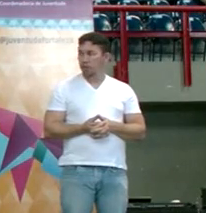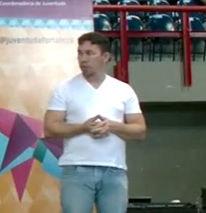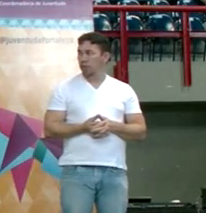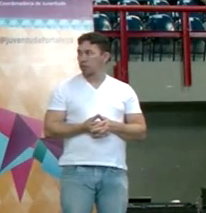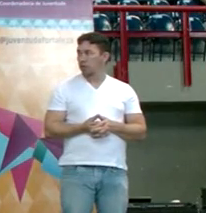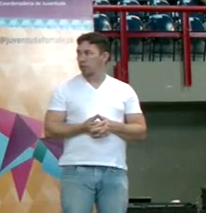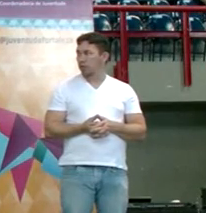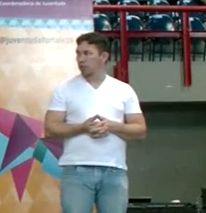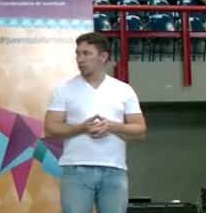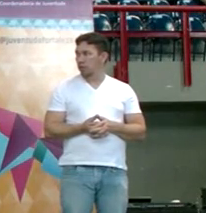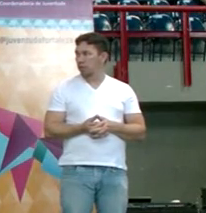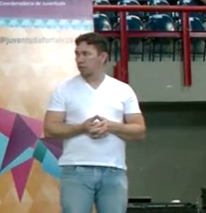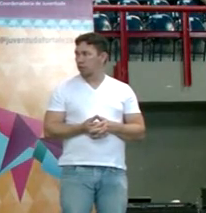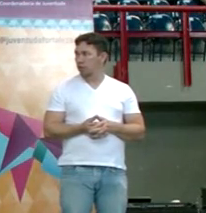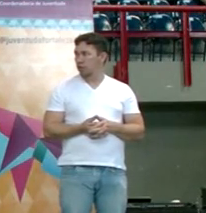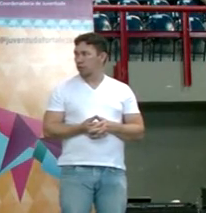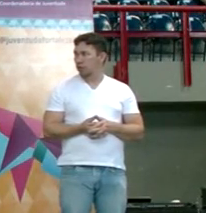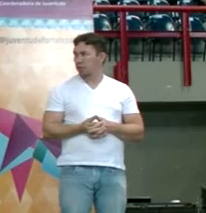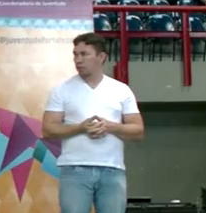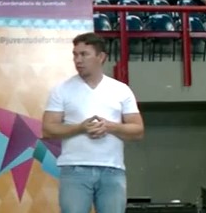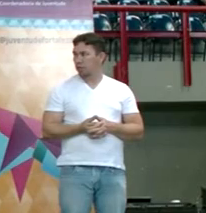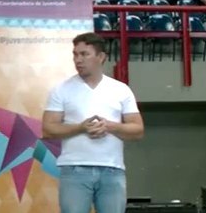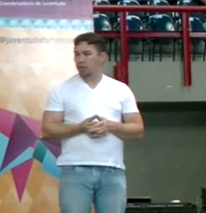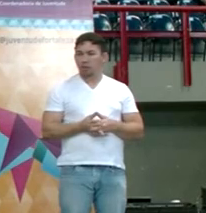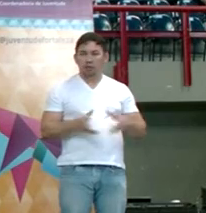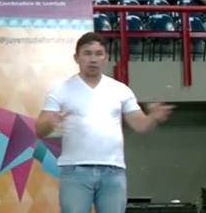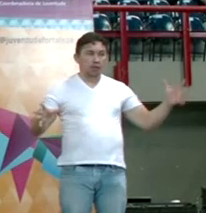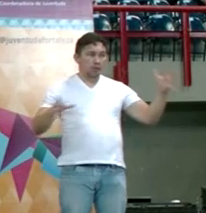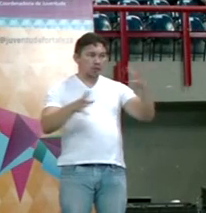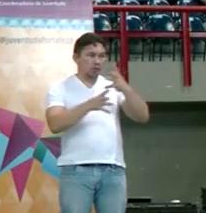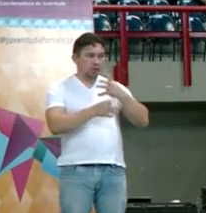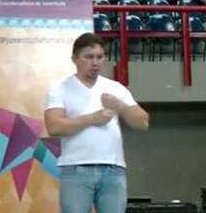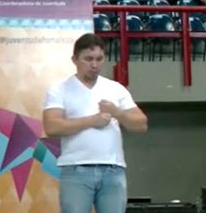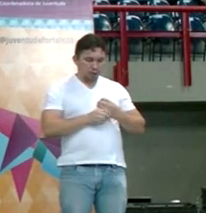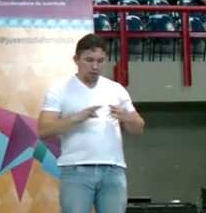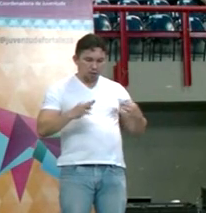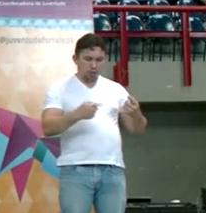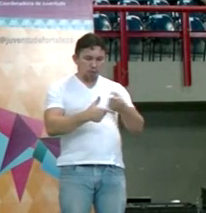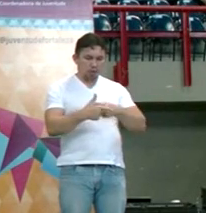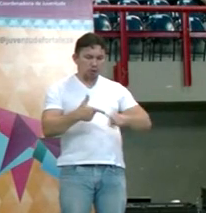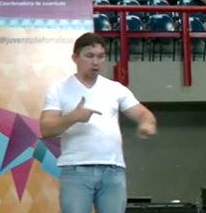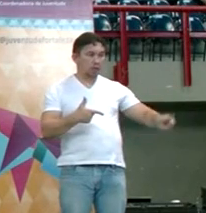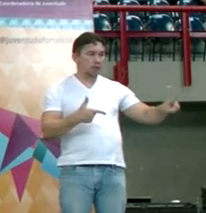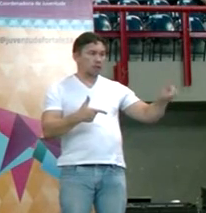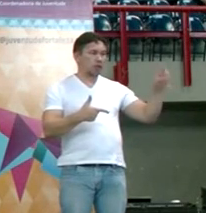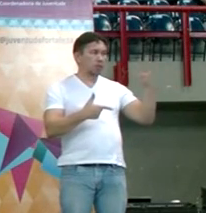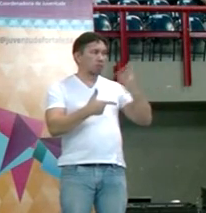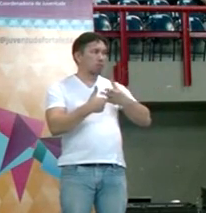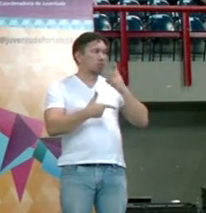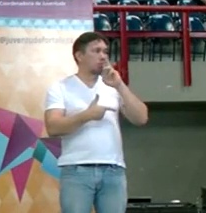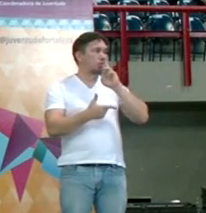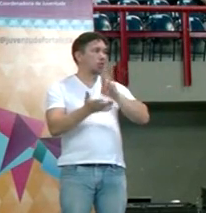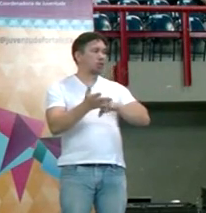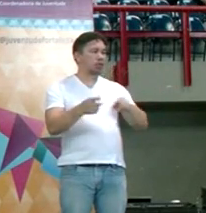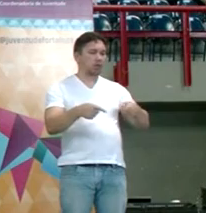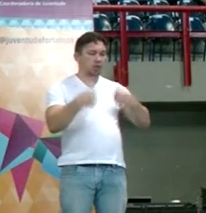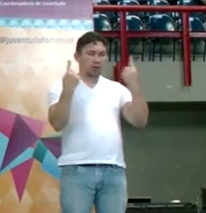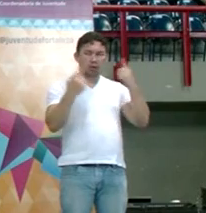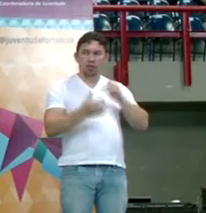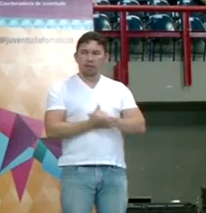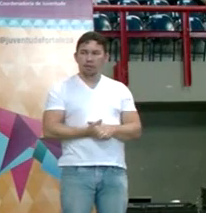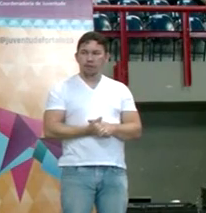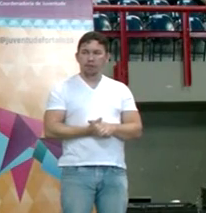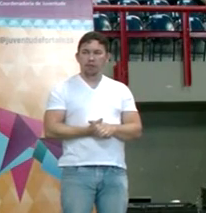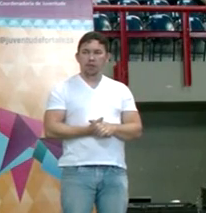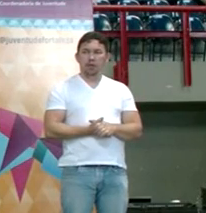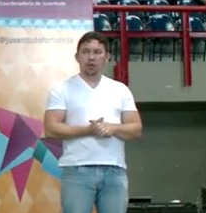Pronto, ó, se a gente somar tudo e dividir por 3, dá o resultado. Mas é exatamente isso que eu estou mostrando para vocês. Eu estou mostrando que se